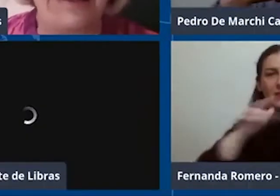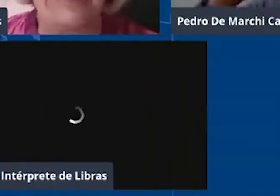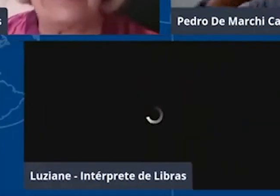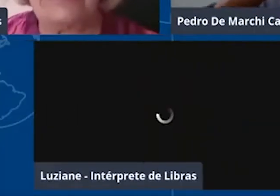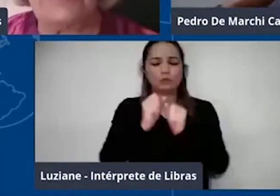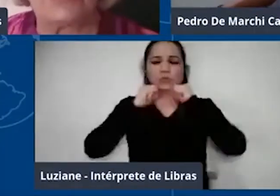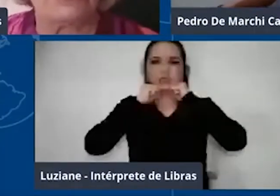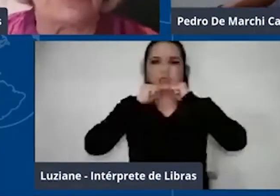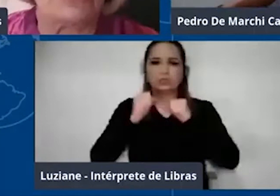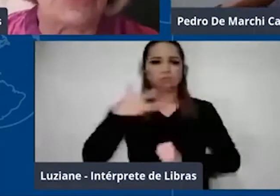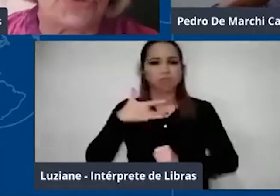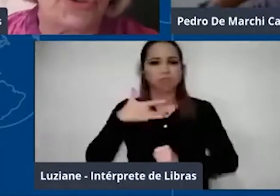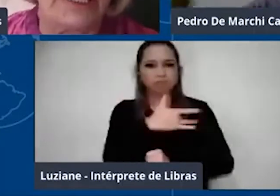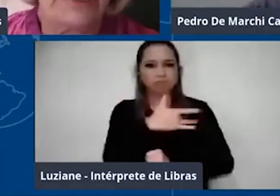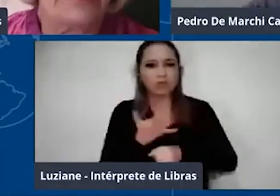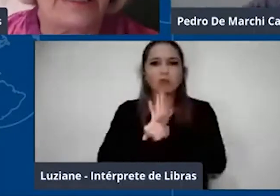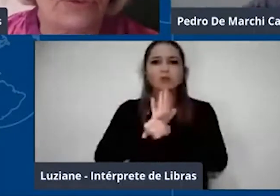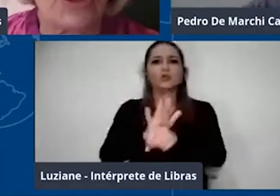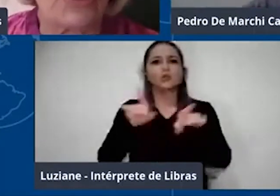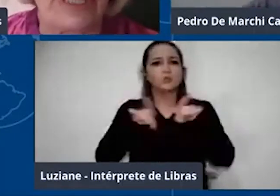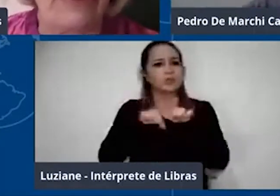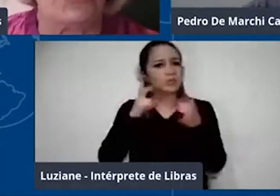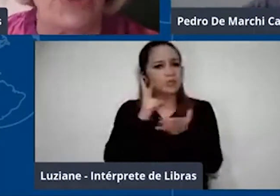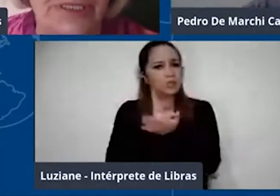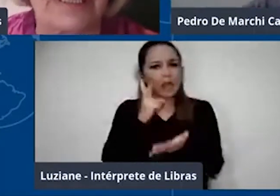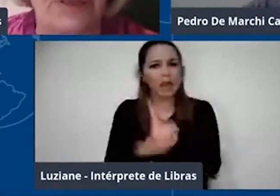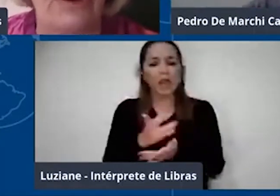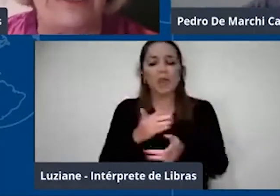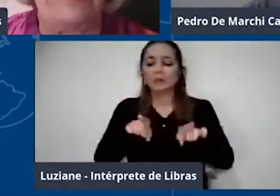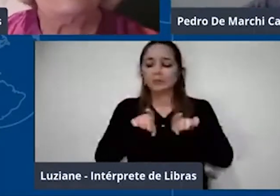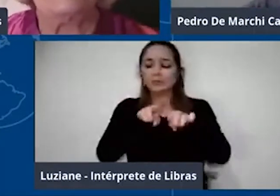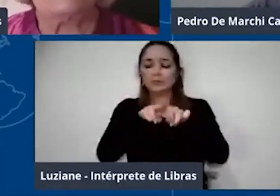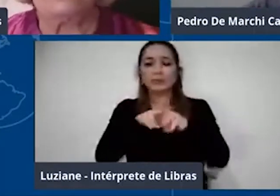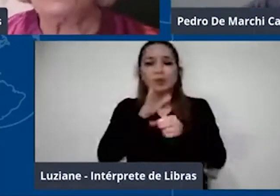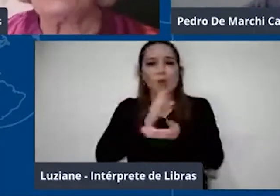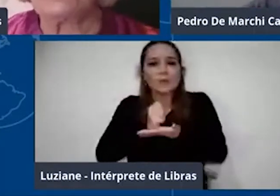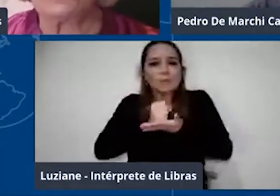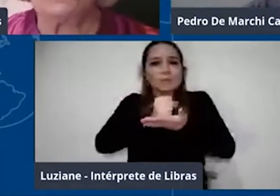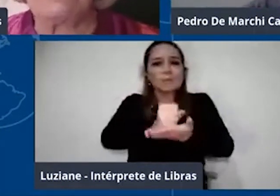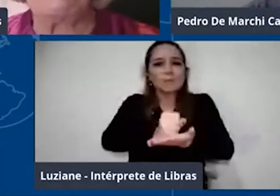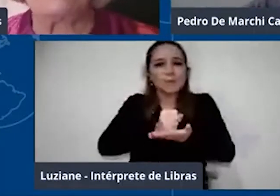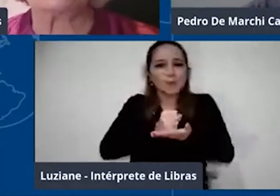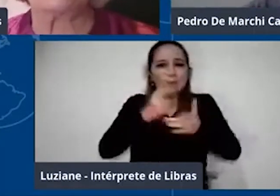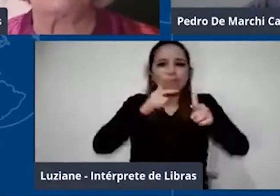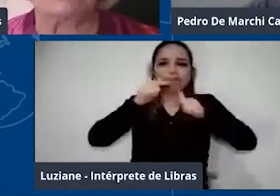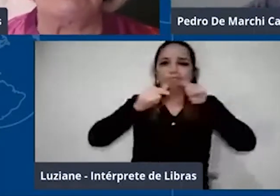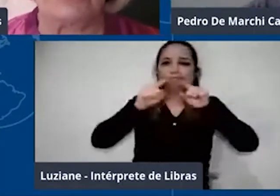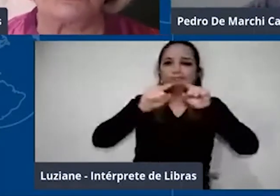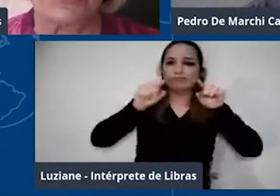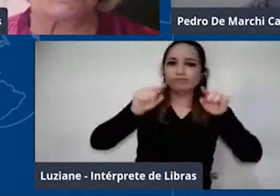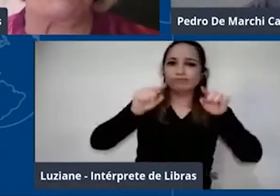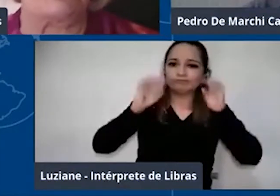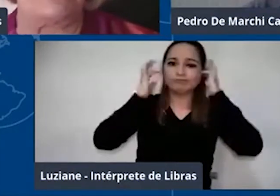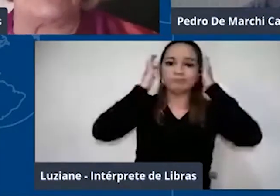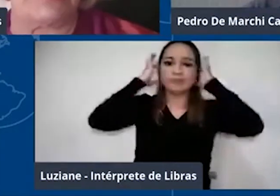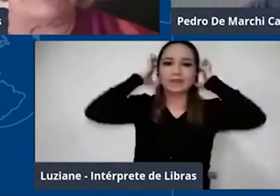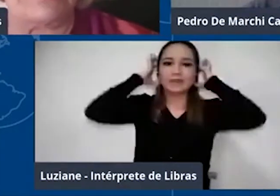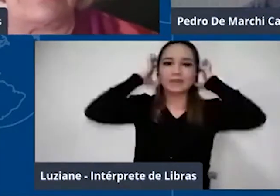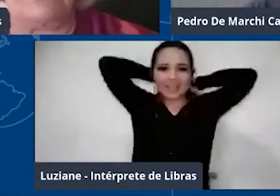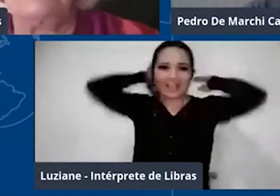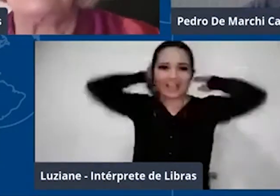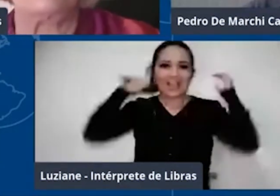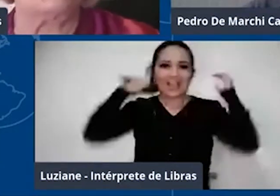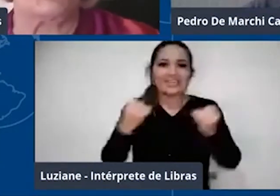sempre, é solidária, e isso ajuda os servidores que estão lá, O Rio Grande do Sul nunca fez, por exemplo, mesmo nos dias de feriado,